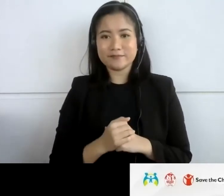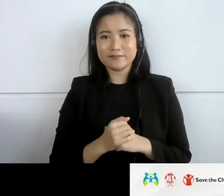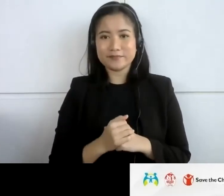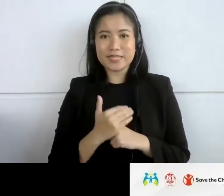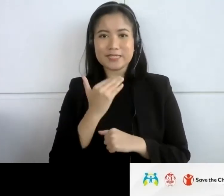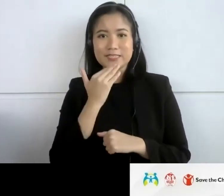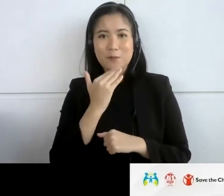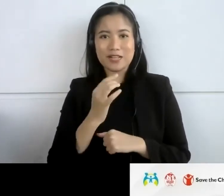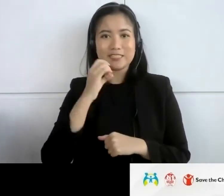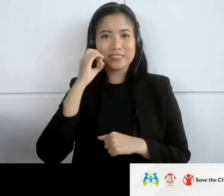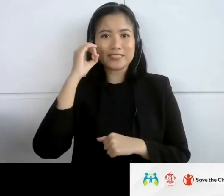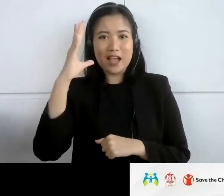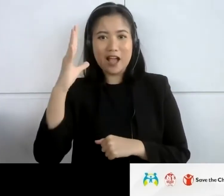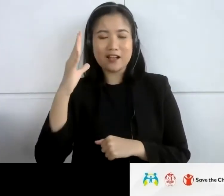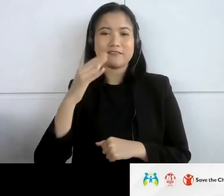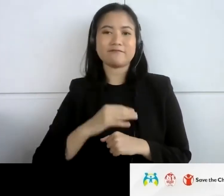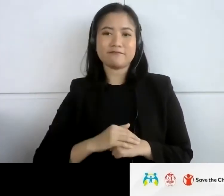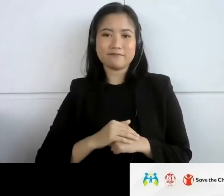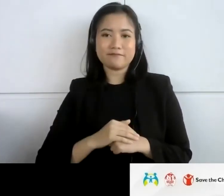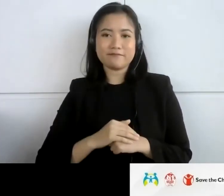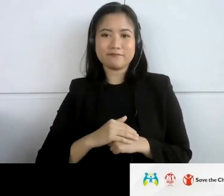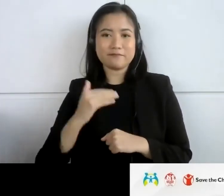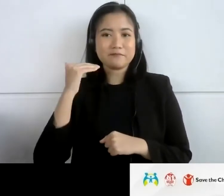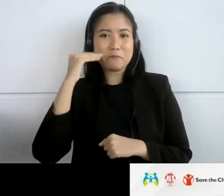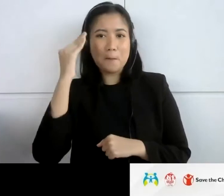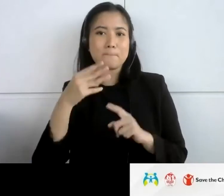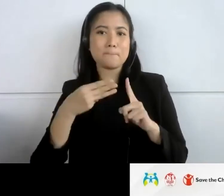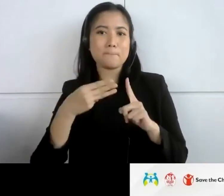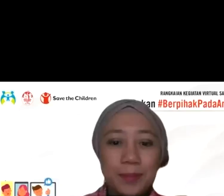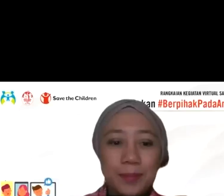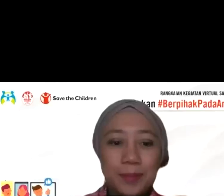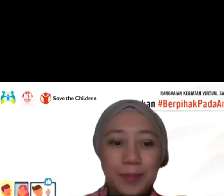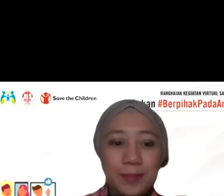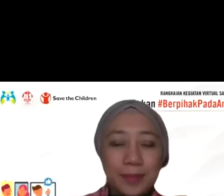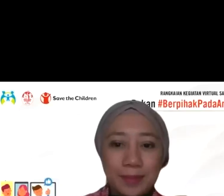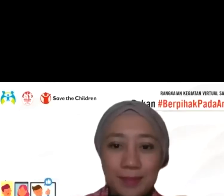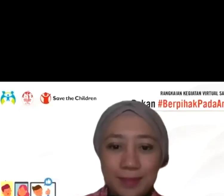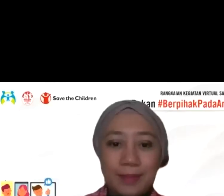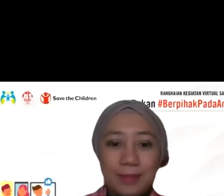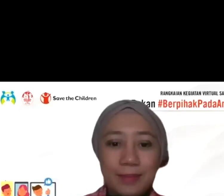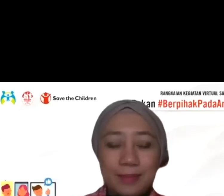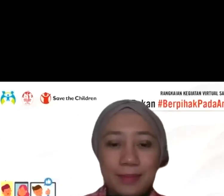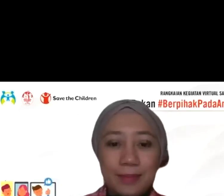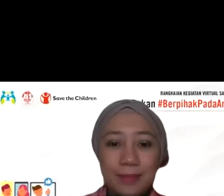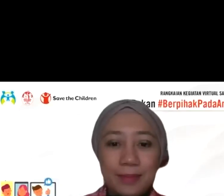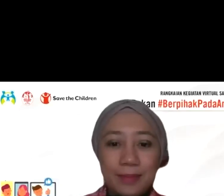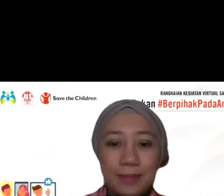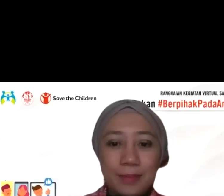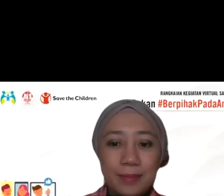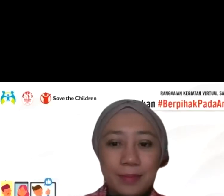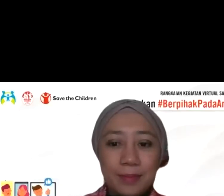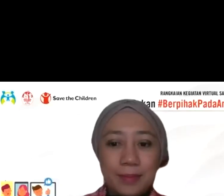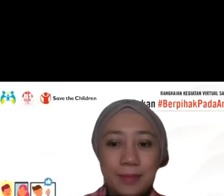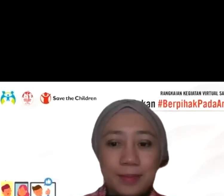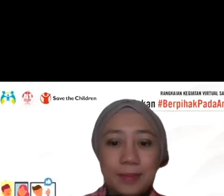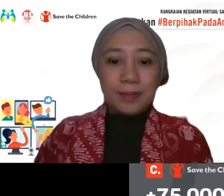Bayu. Ibu Ning dan Ibu Maitra sudah menyalakan kameranya sebagai tanda simbolis penyerahan